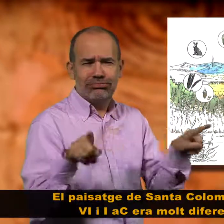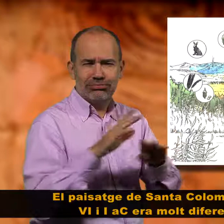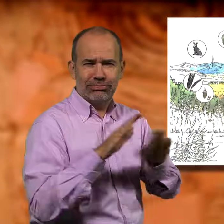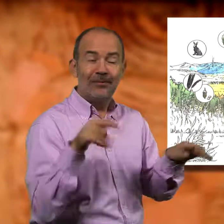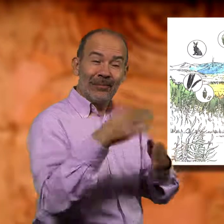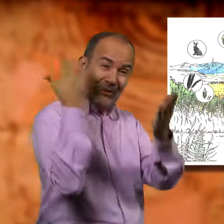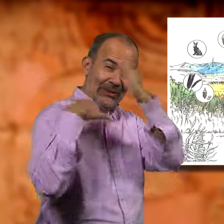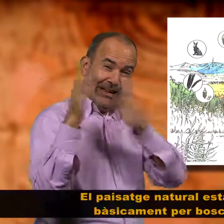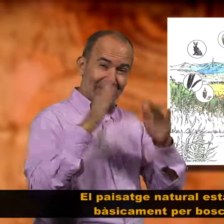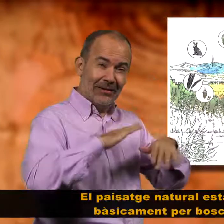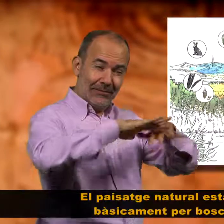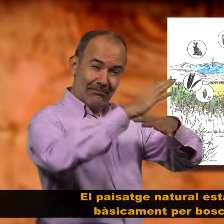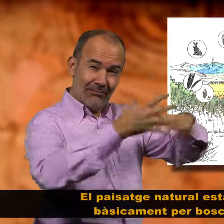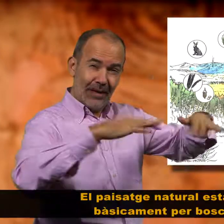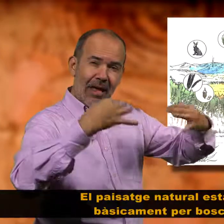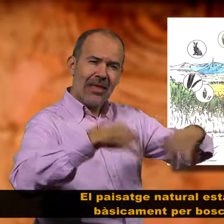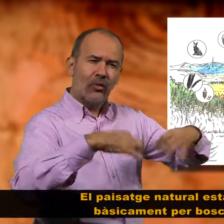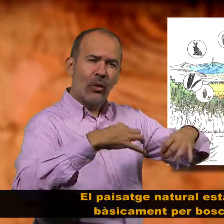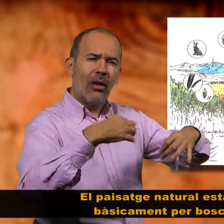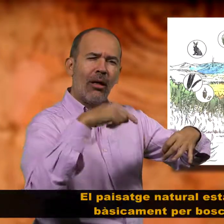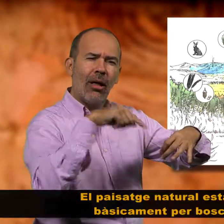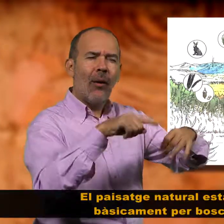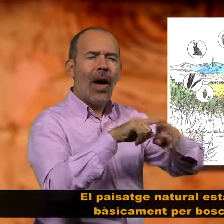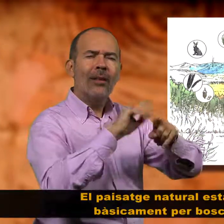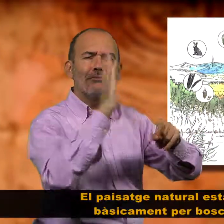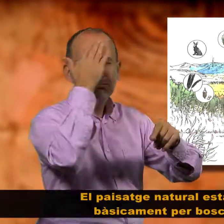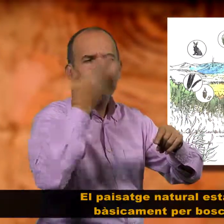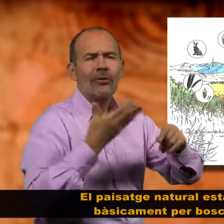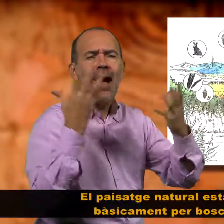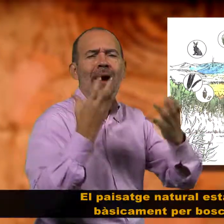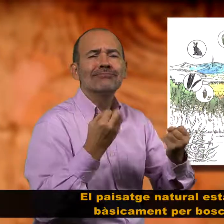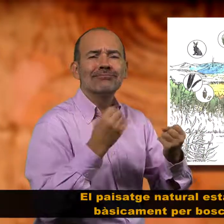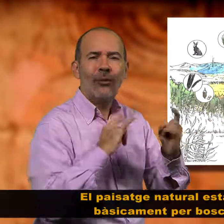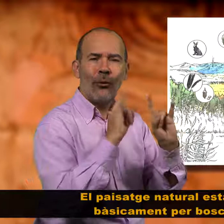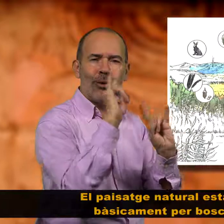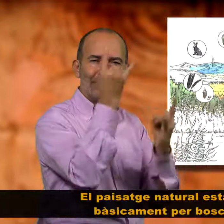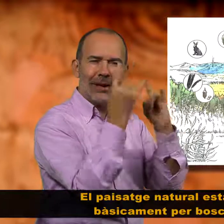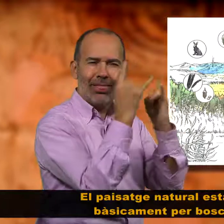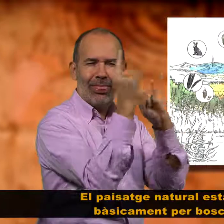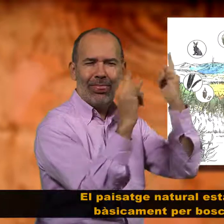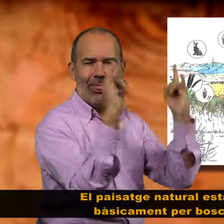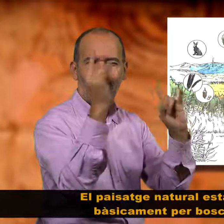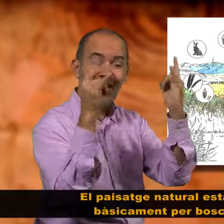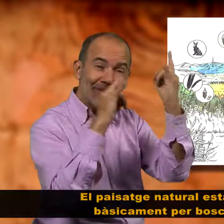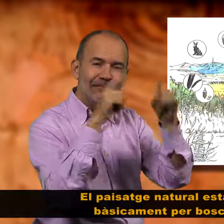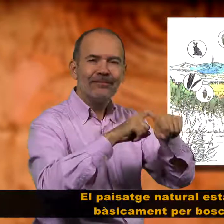El paisatge natural estava constituït bàsicament per boscos d'alzina i la fauna comprenia espècies